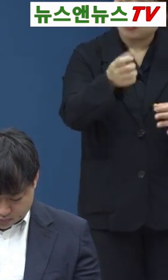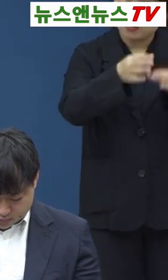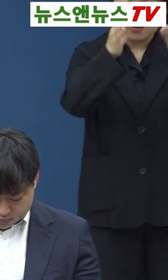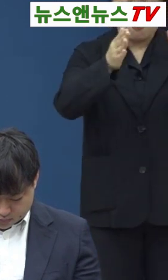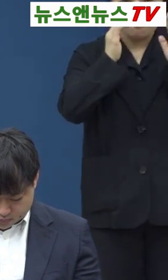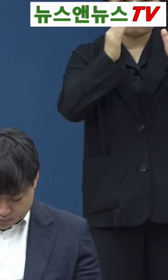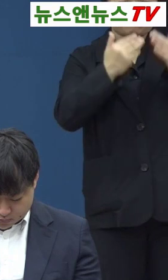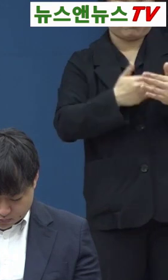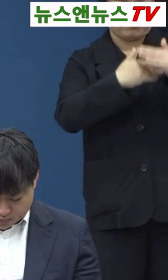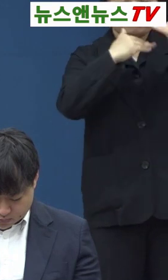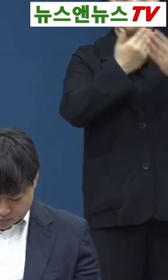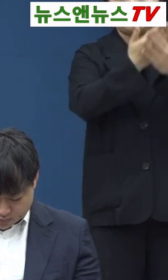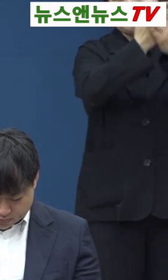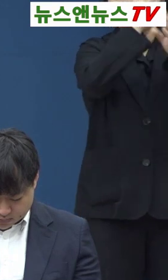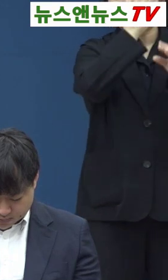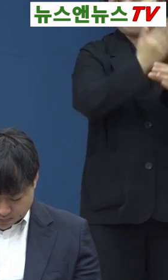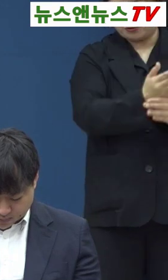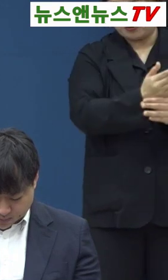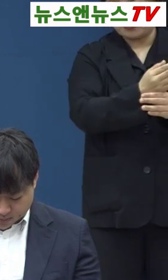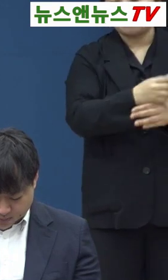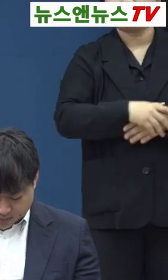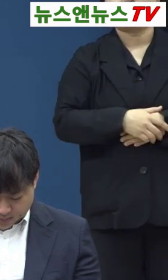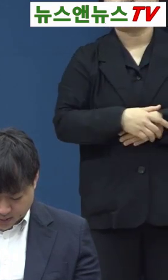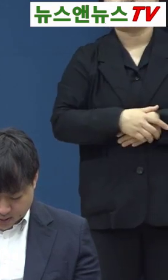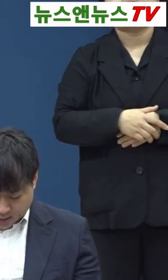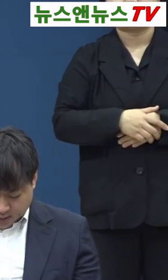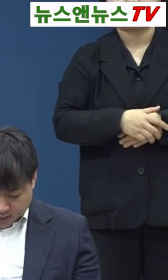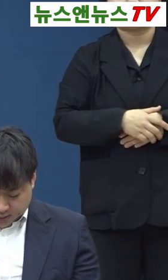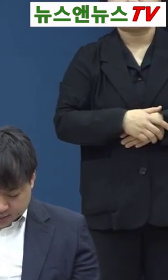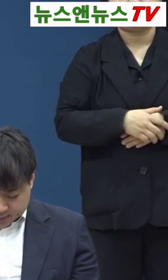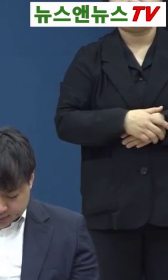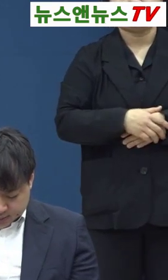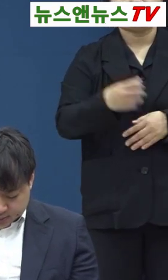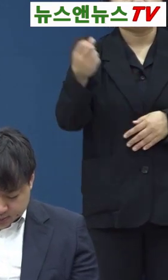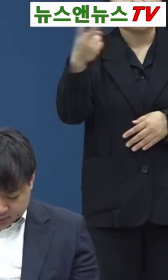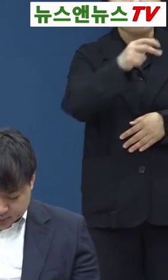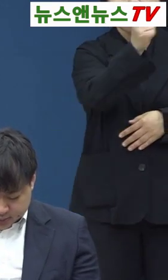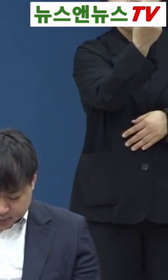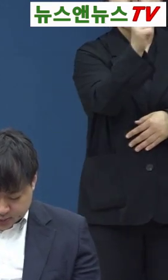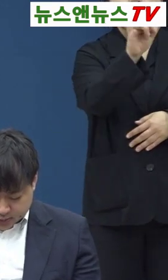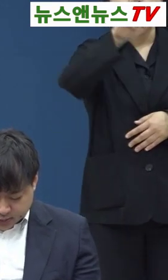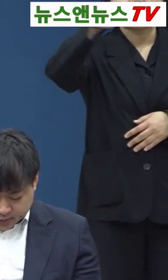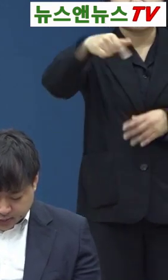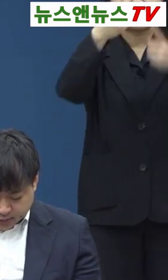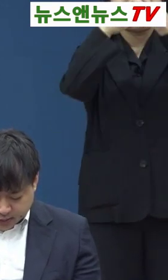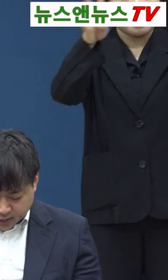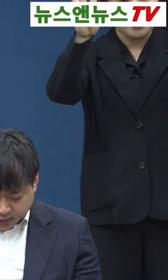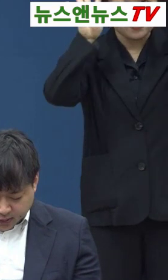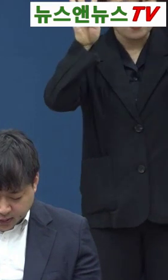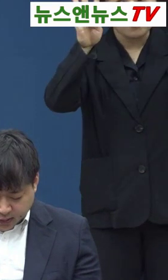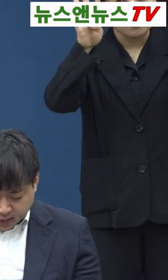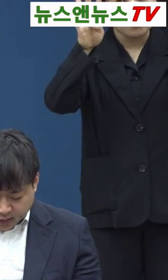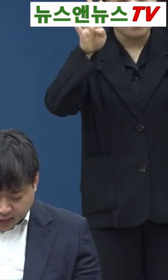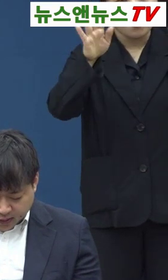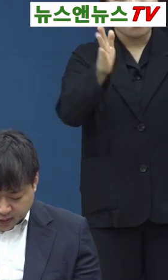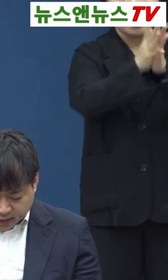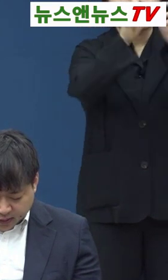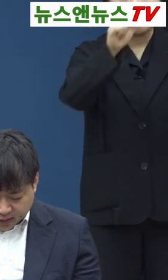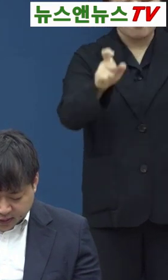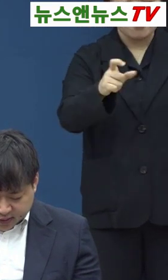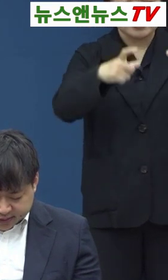과정을 통해서 반도체 전문 인력을 양성하고 있고, 또 통일대학교와 함께 홍익대학교 화성